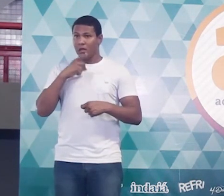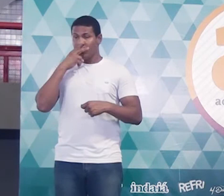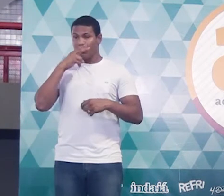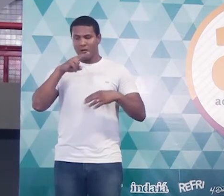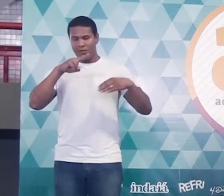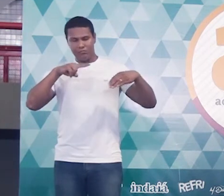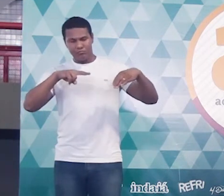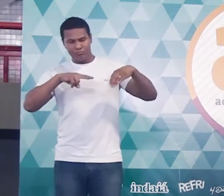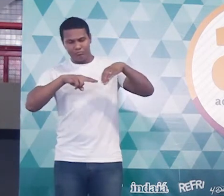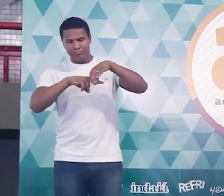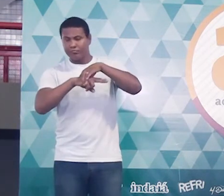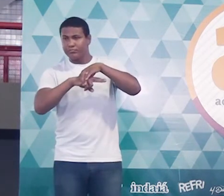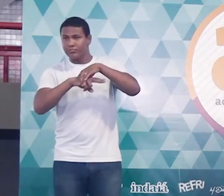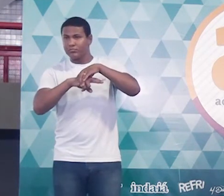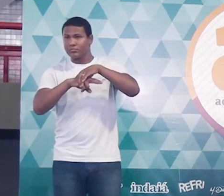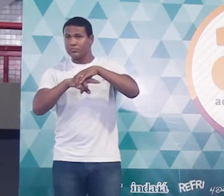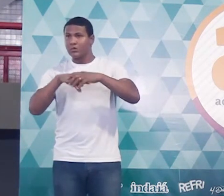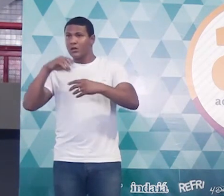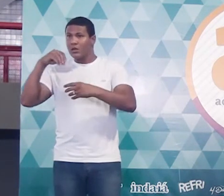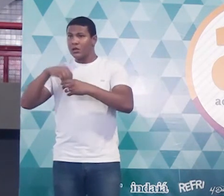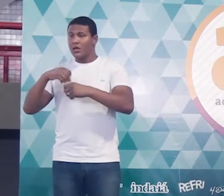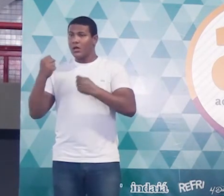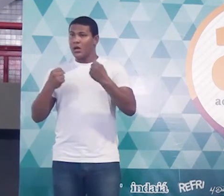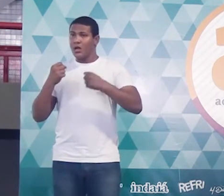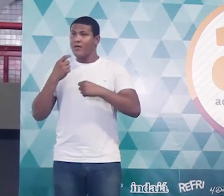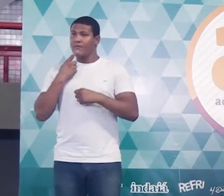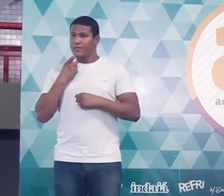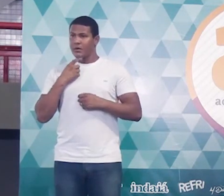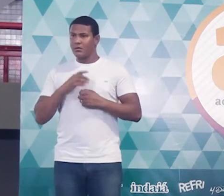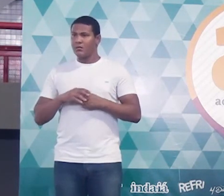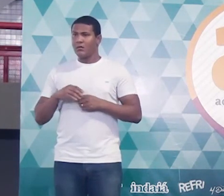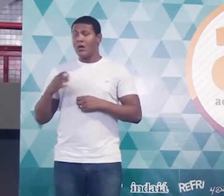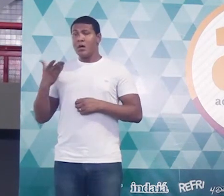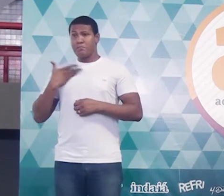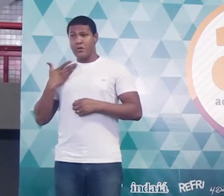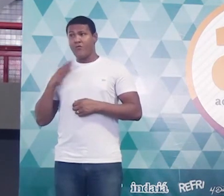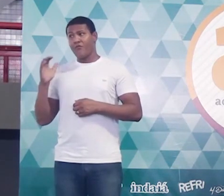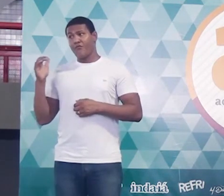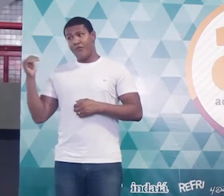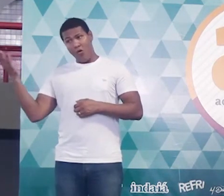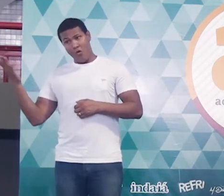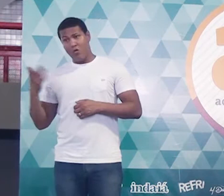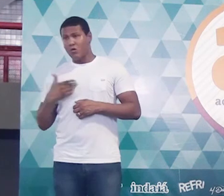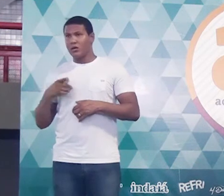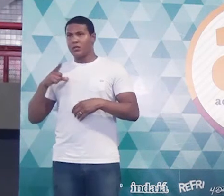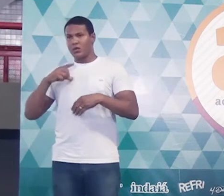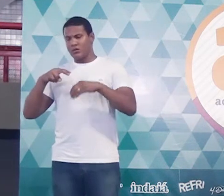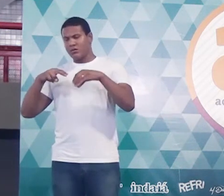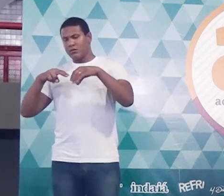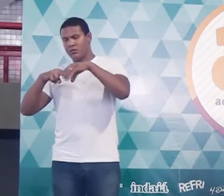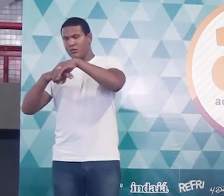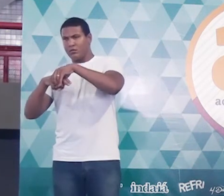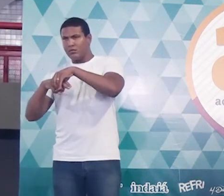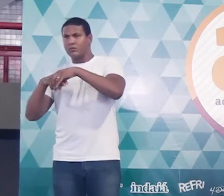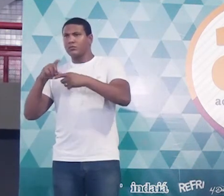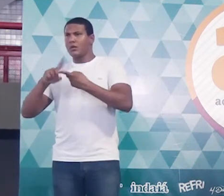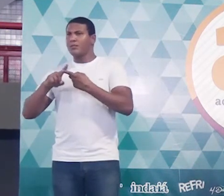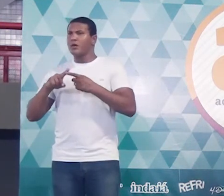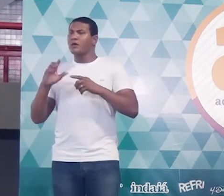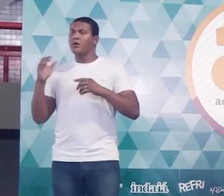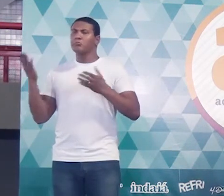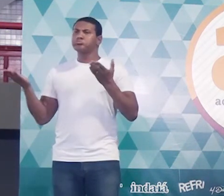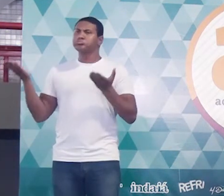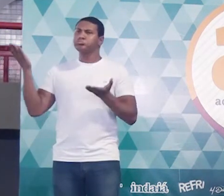carro vermelho. E meu amigo fora do carro, mas também no saco térmico. Quem estará mais protegido do